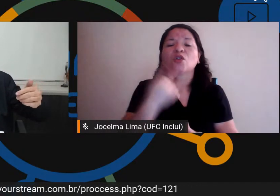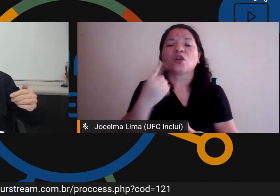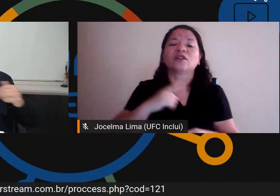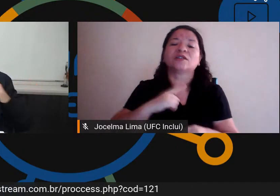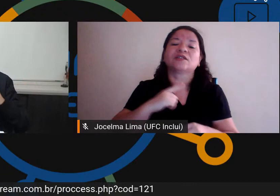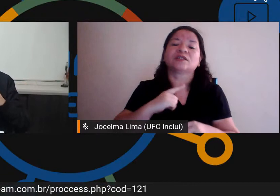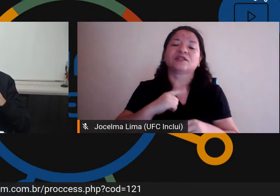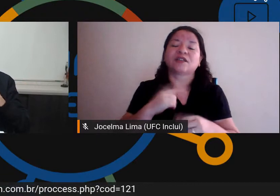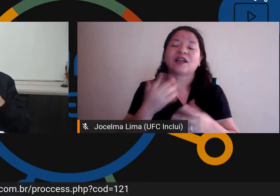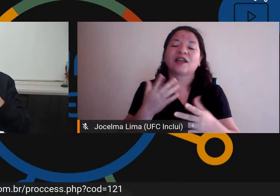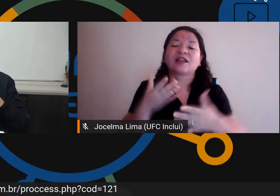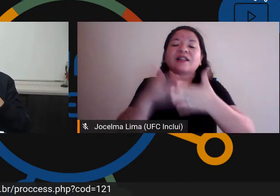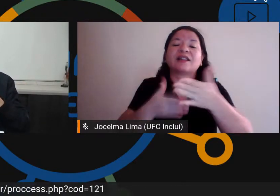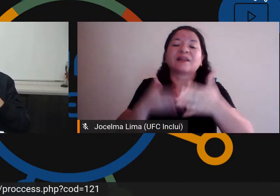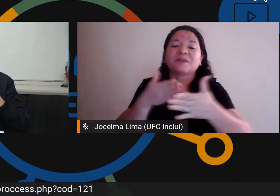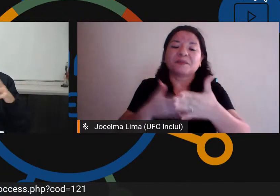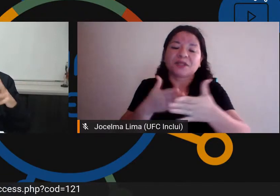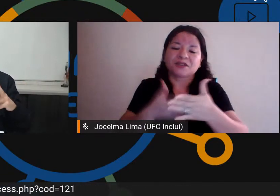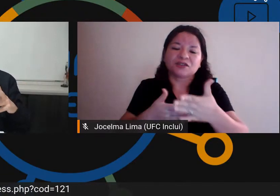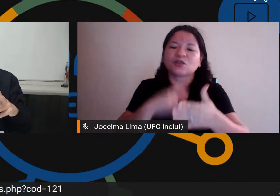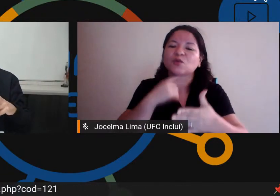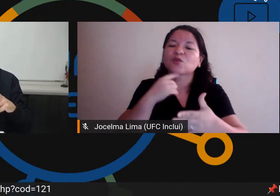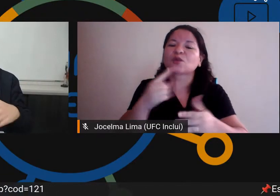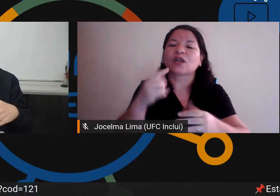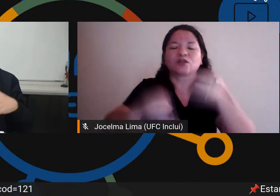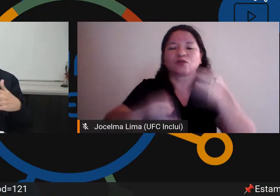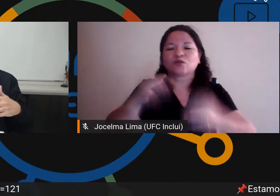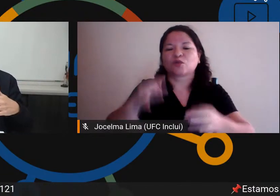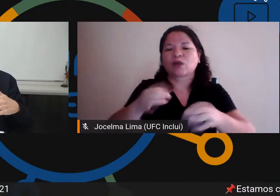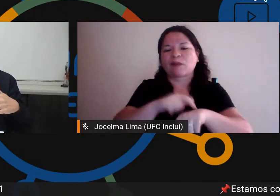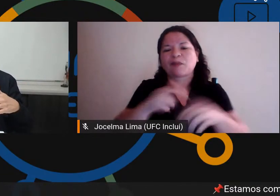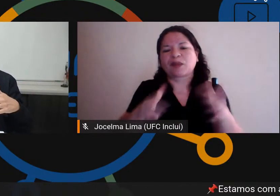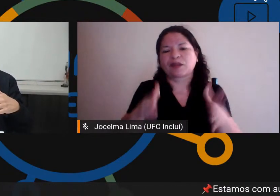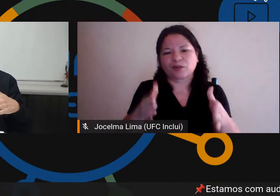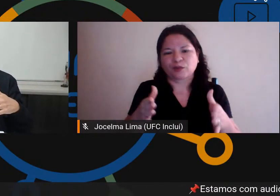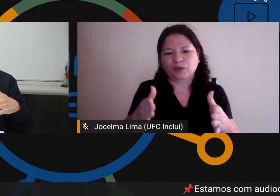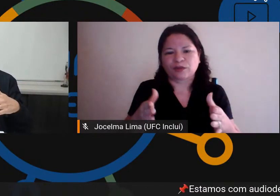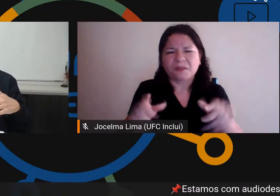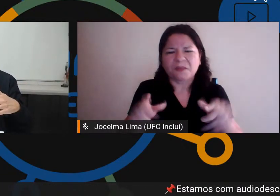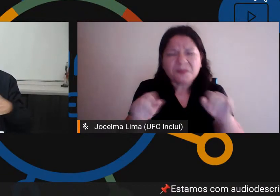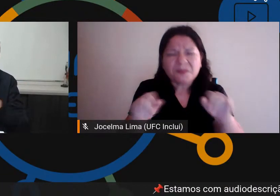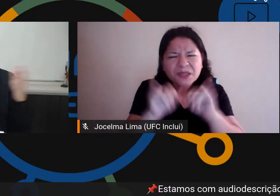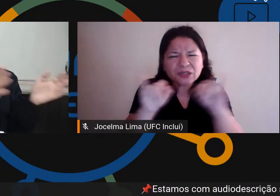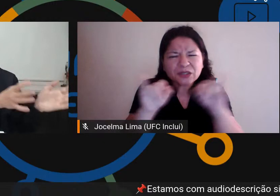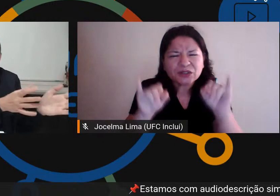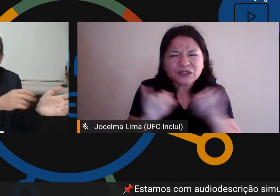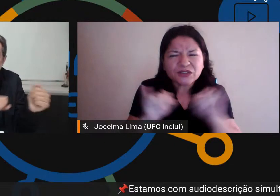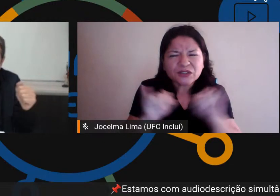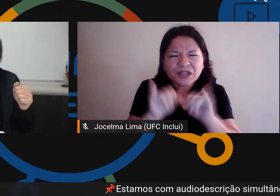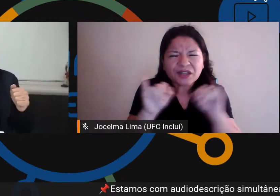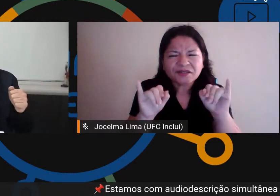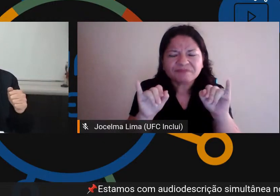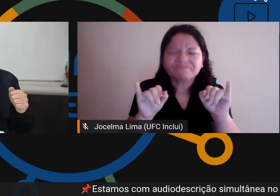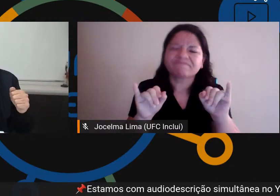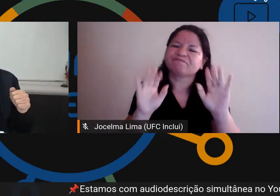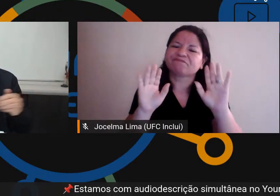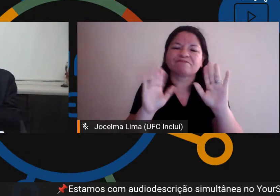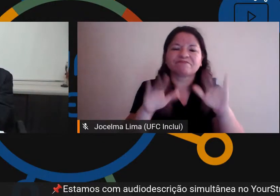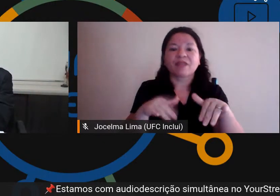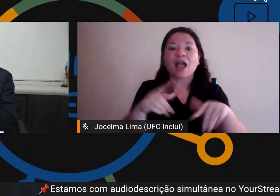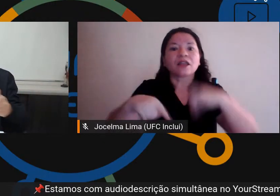Então, nós não podemos dizer que é ruim. Não podemos dizer que certas coisas eram besteira e, de repente, viraram